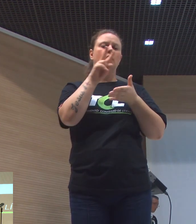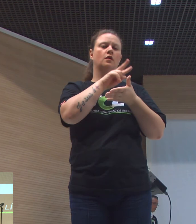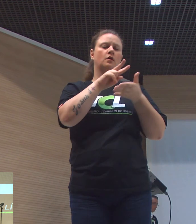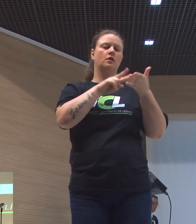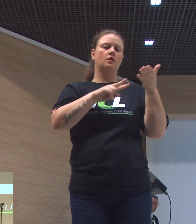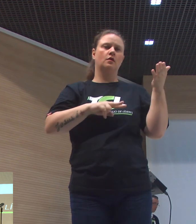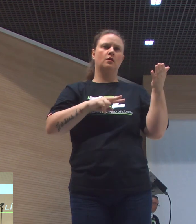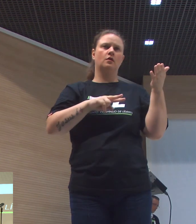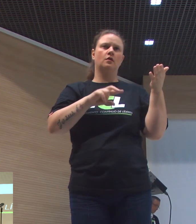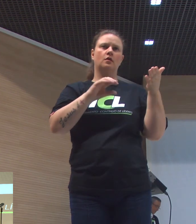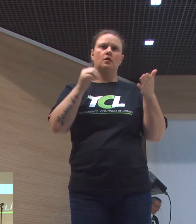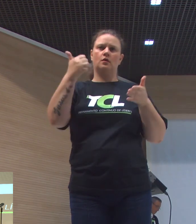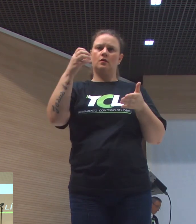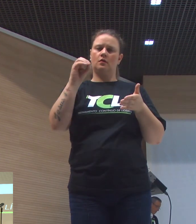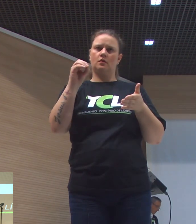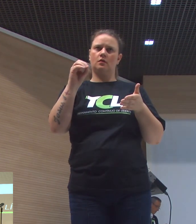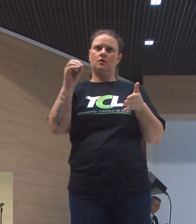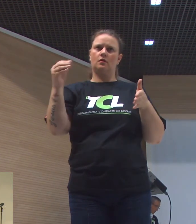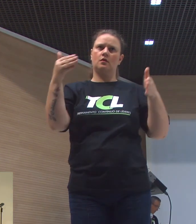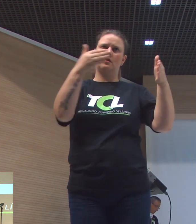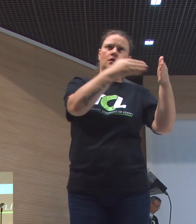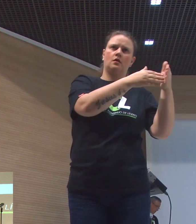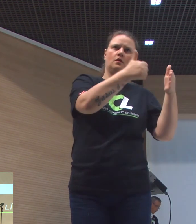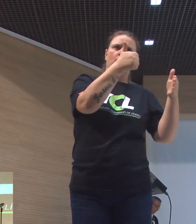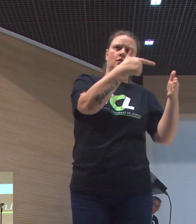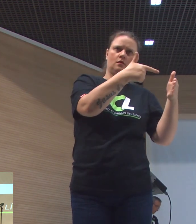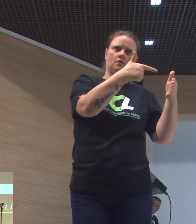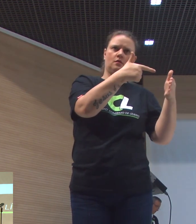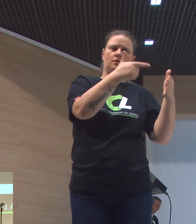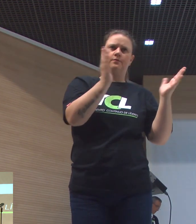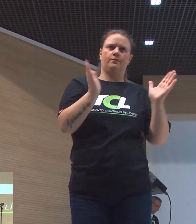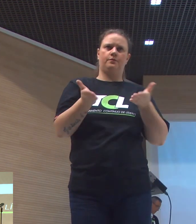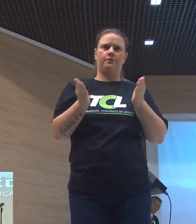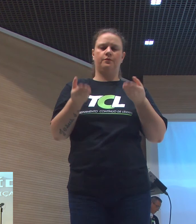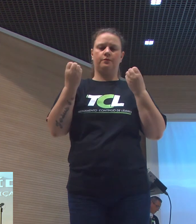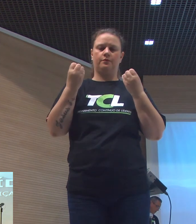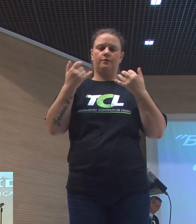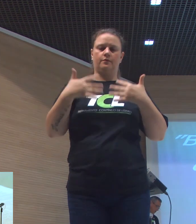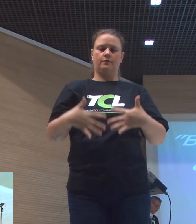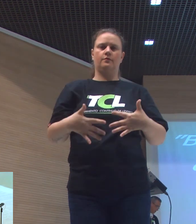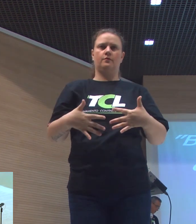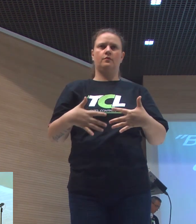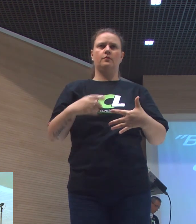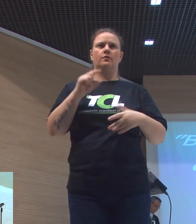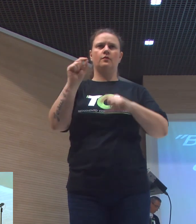do 10 ao 12 hoje, certo? Nós vamos falar só sobre o 10,